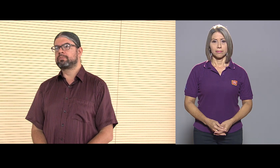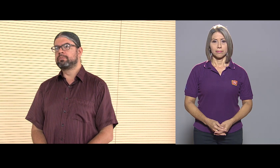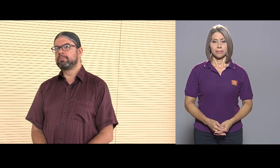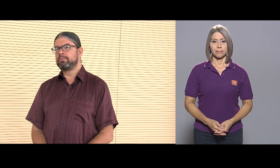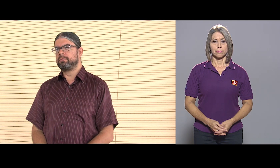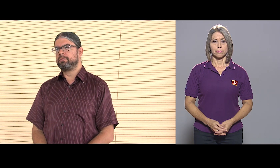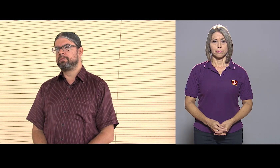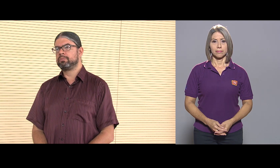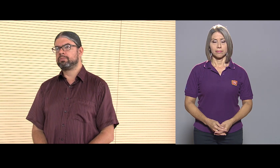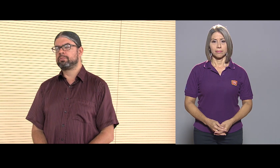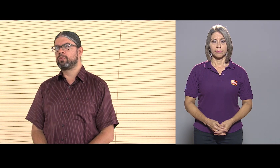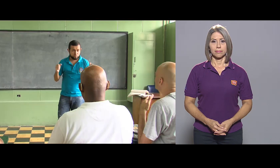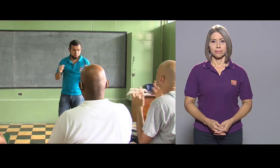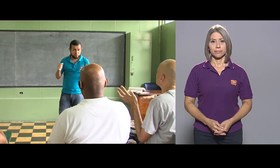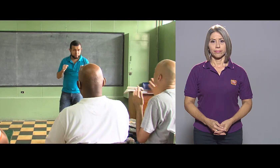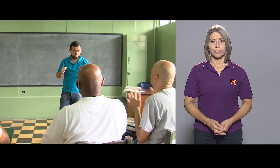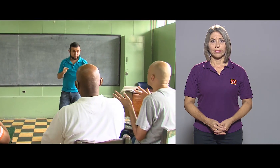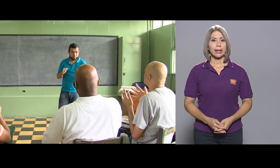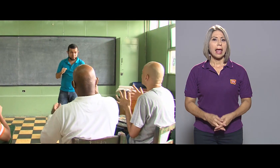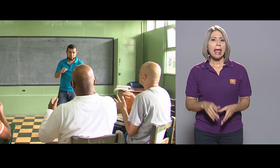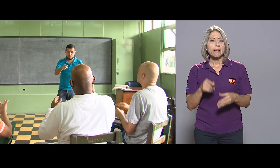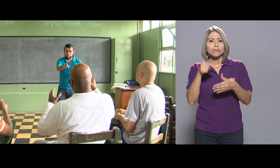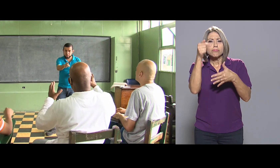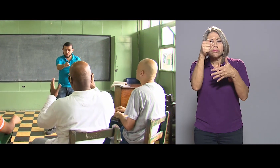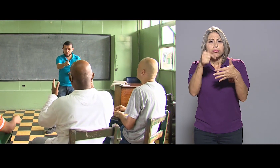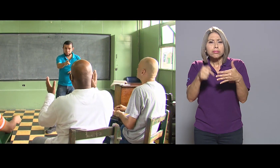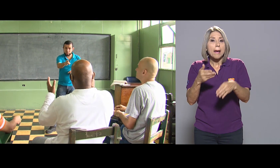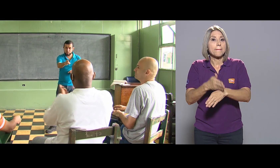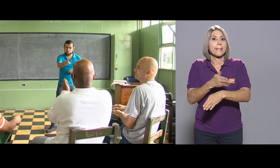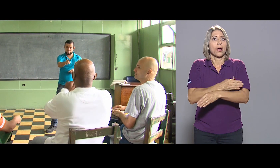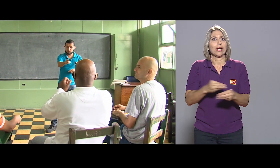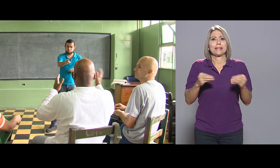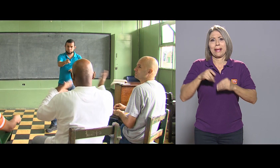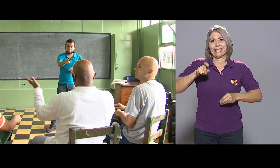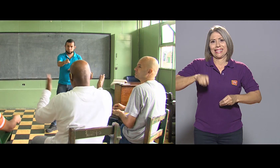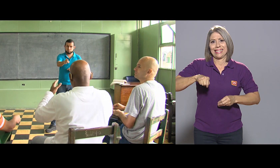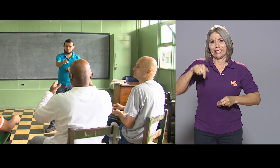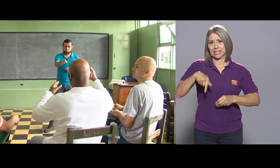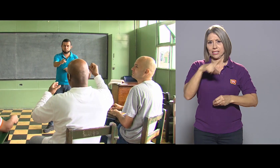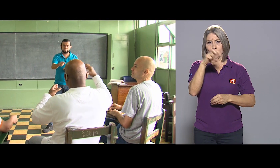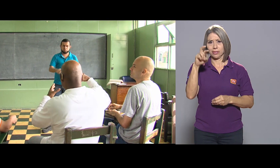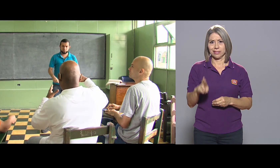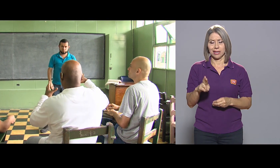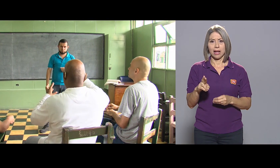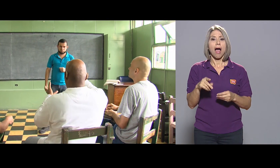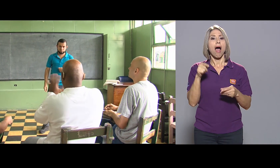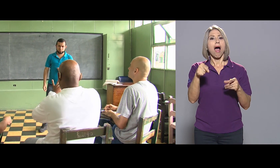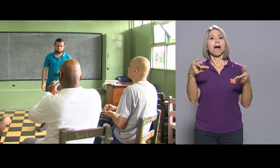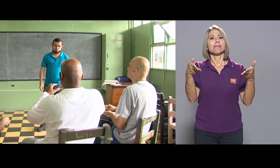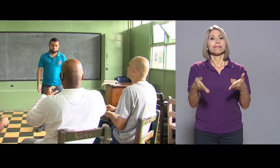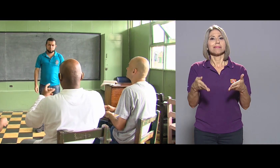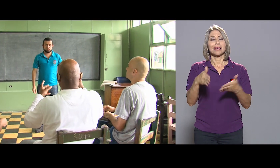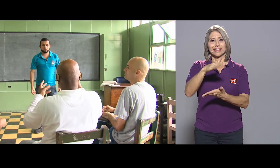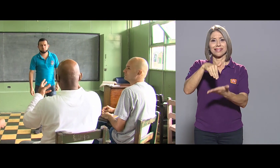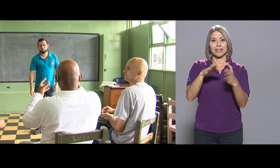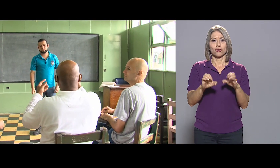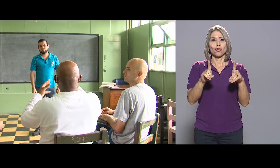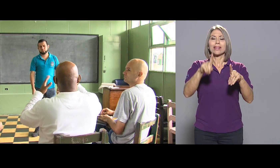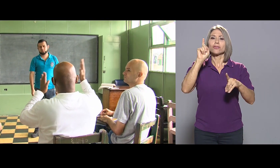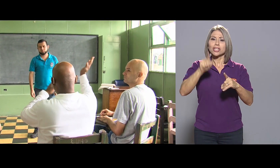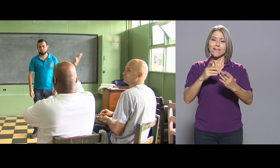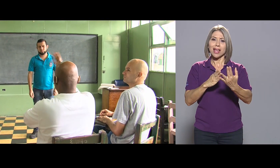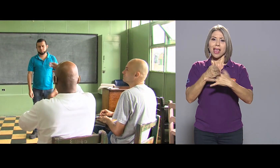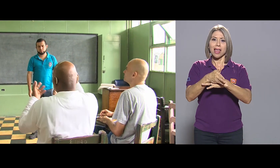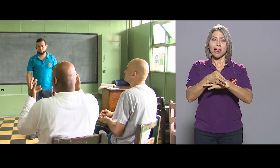por la escasez de información. Entre las mejoras que más surgen en el país, destaca la accesibilidad de los centros educativos,